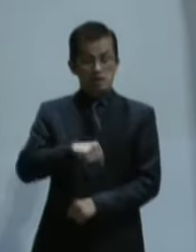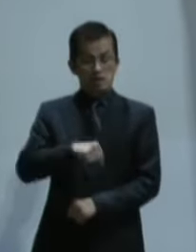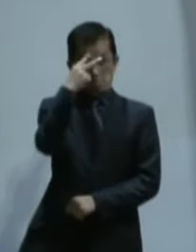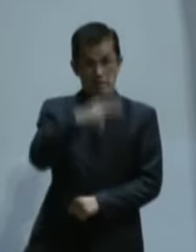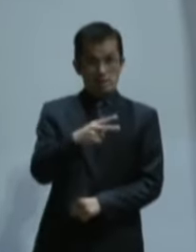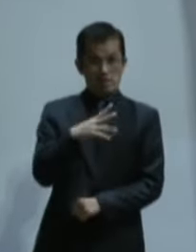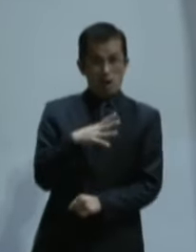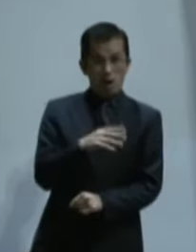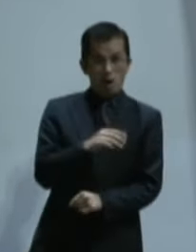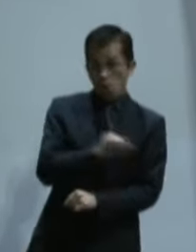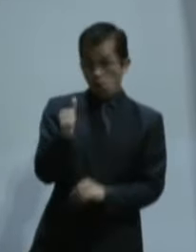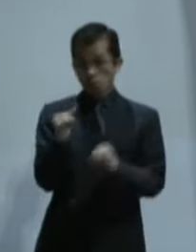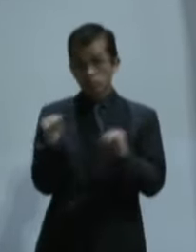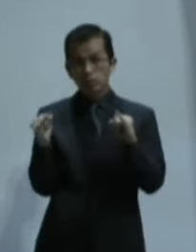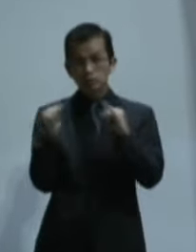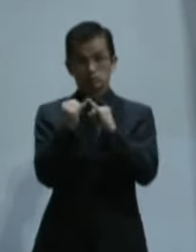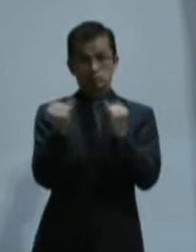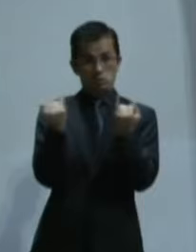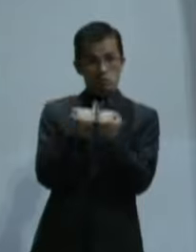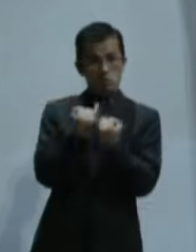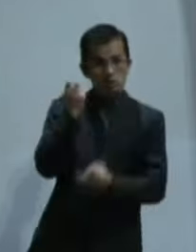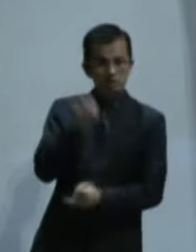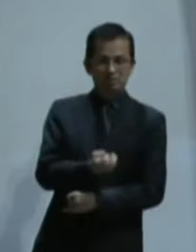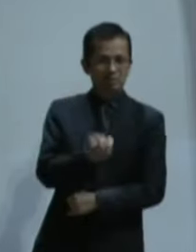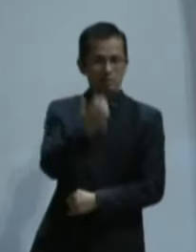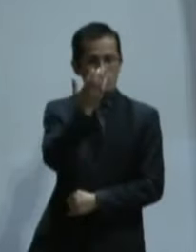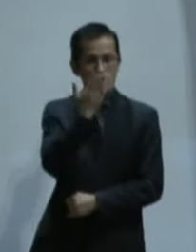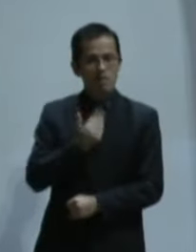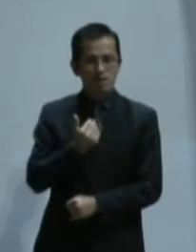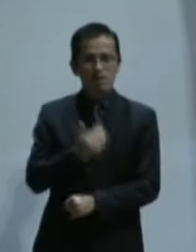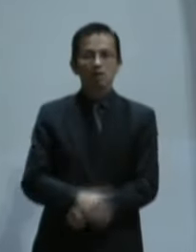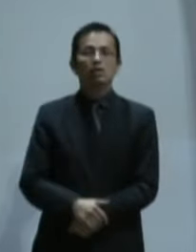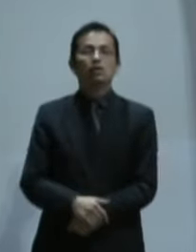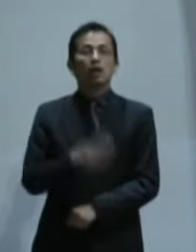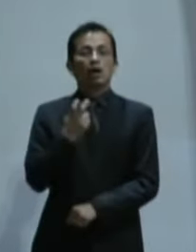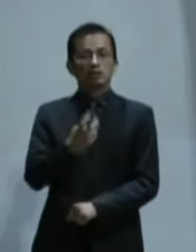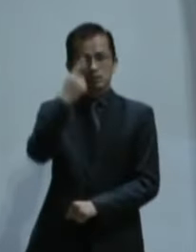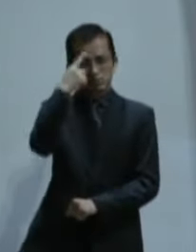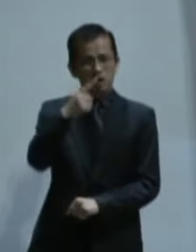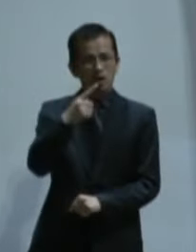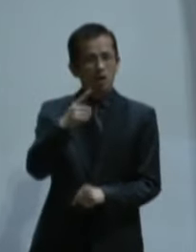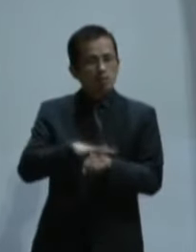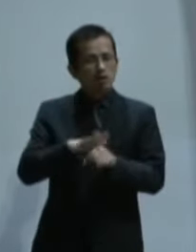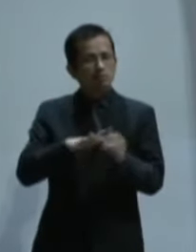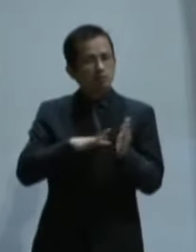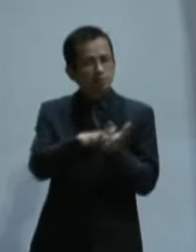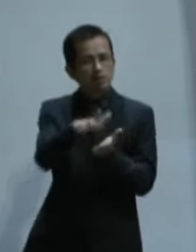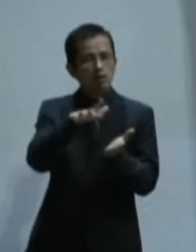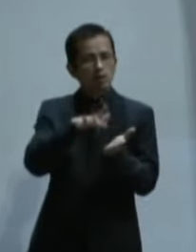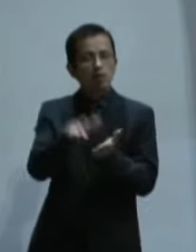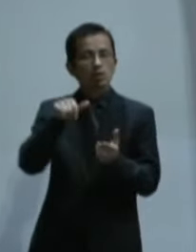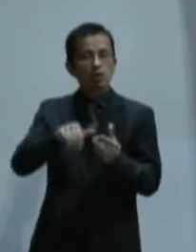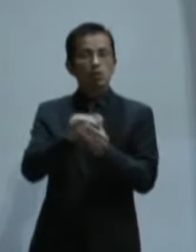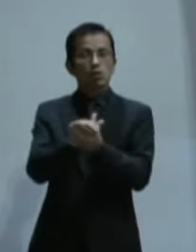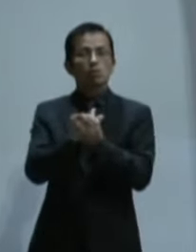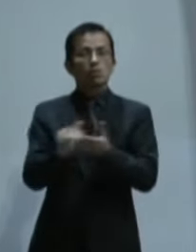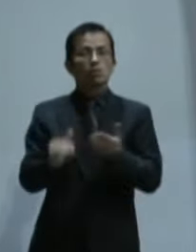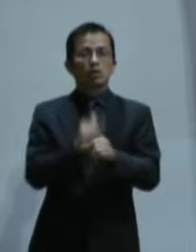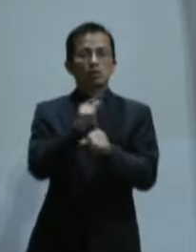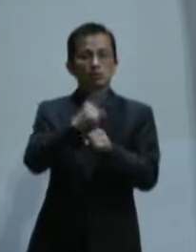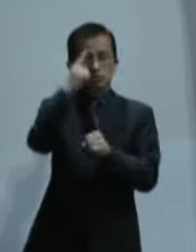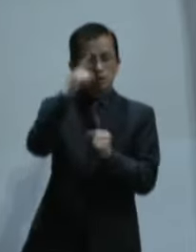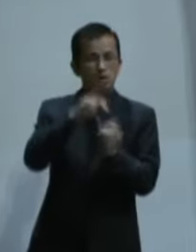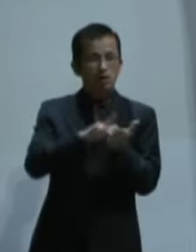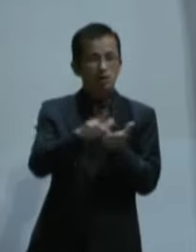institución tan loable como esta que haya contribuido más que la lotería nacional en la construcción y el apoyo a